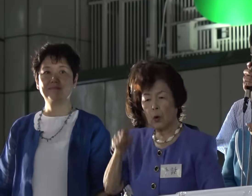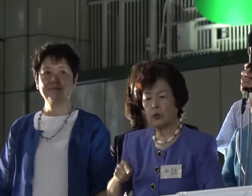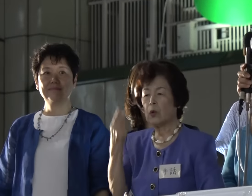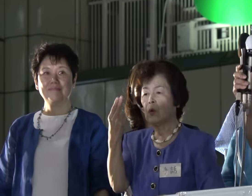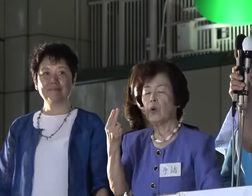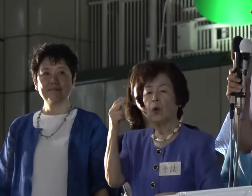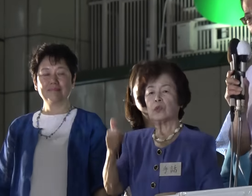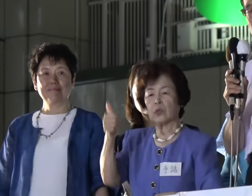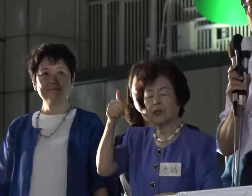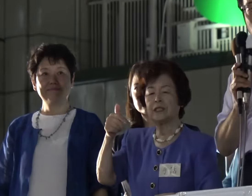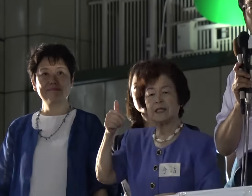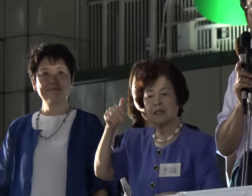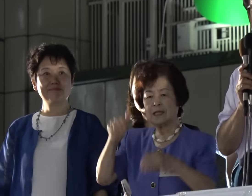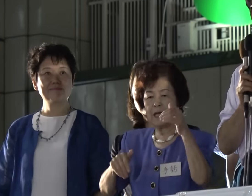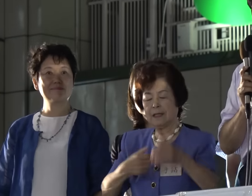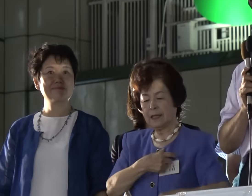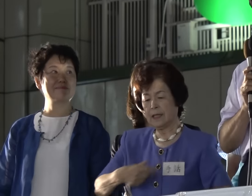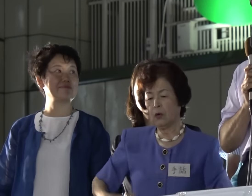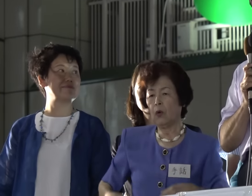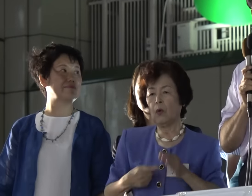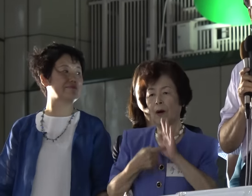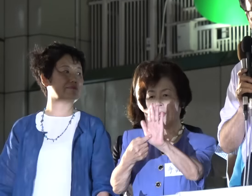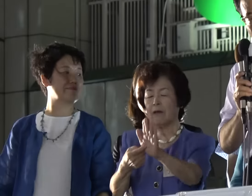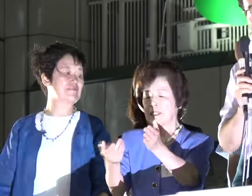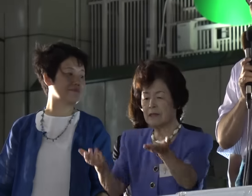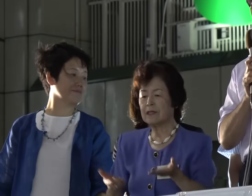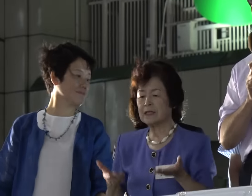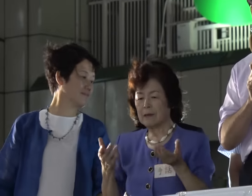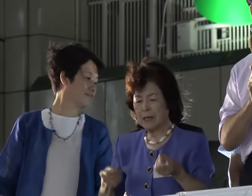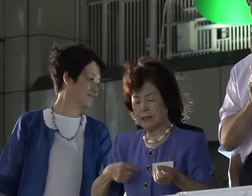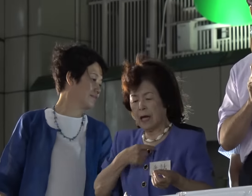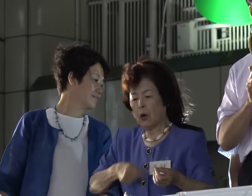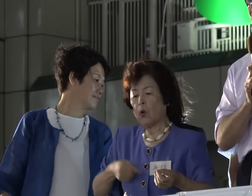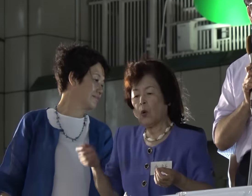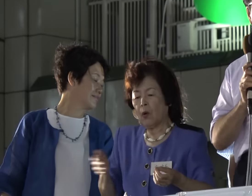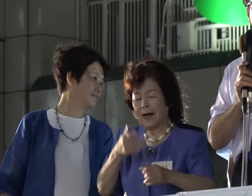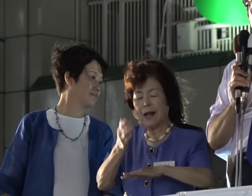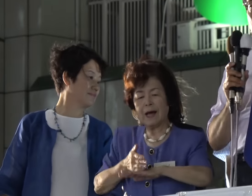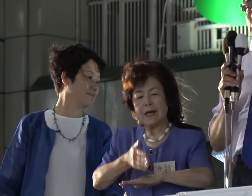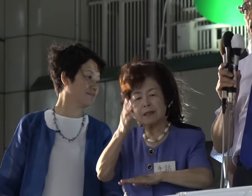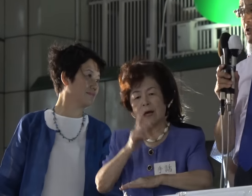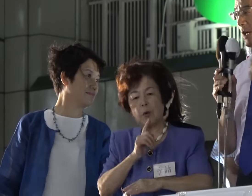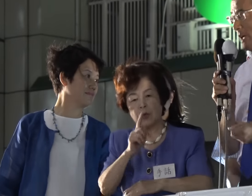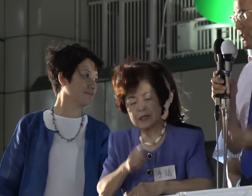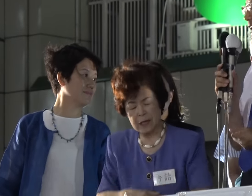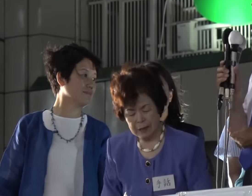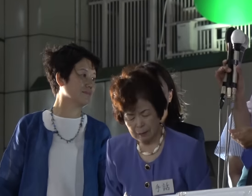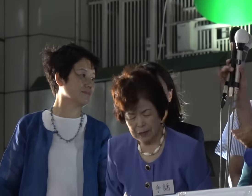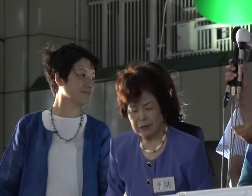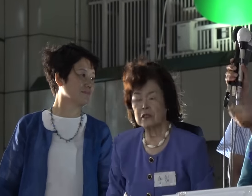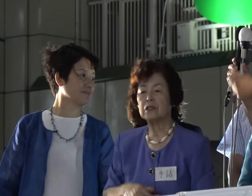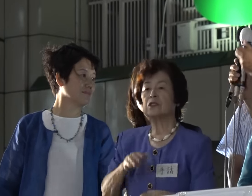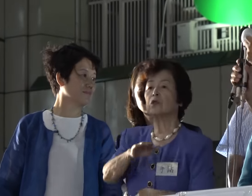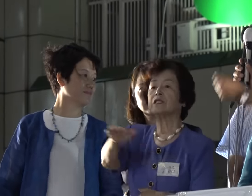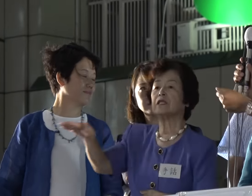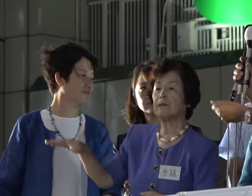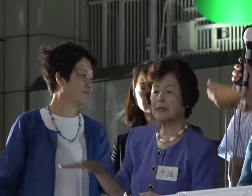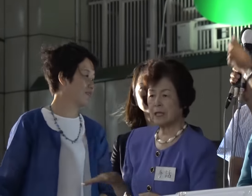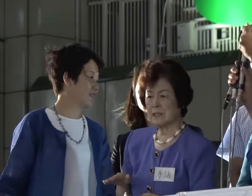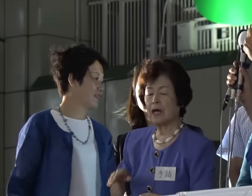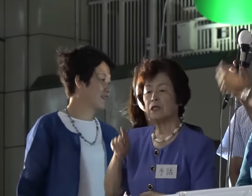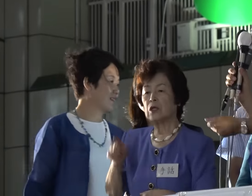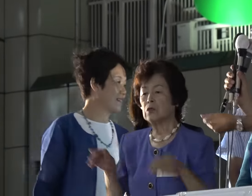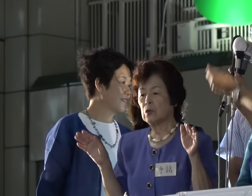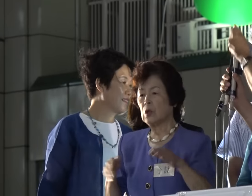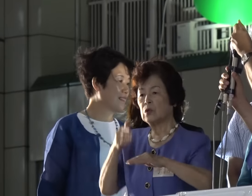に立候補していただきました。心から感謝申し上げたいと思います。そして皆さん、その鳥